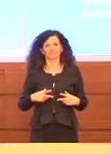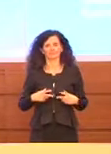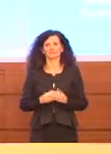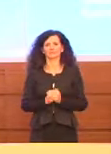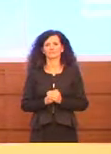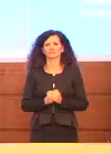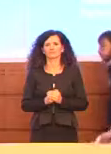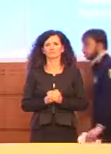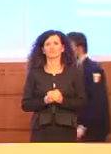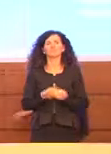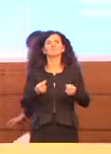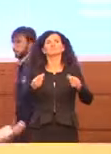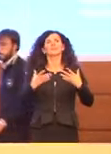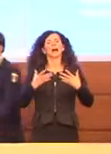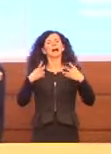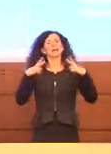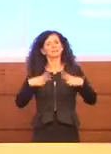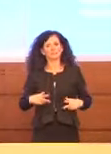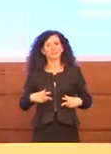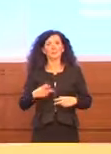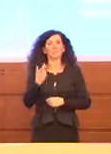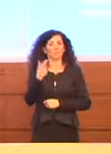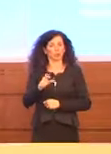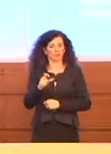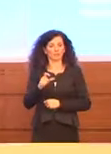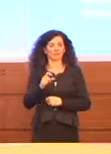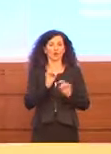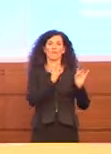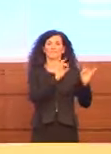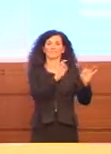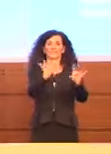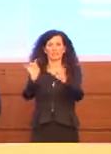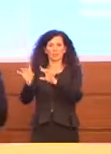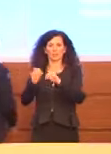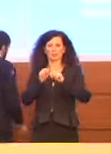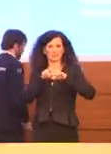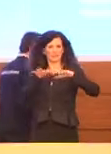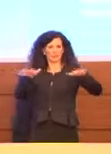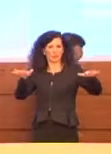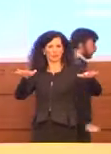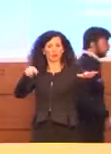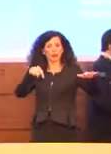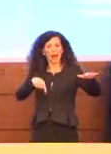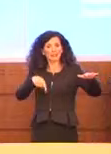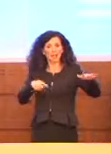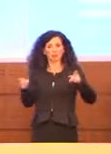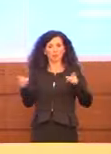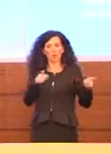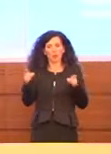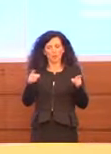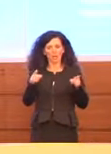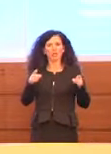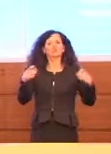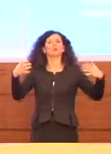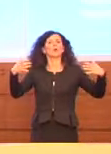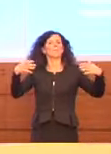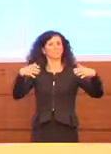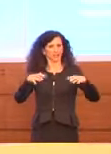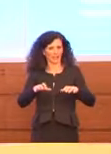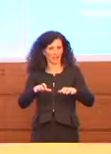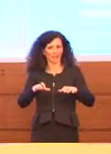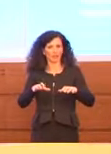che la diffusione del virus è in questo momento rallentata la